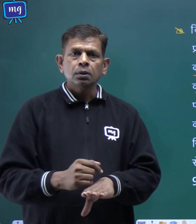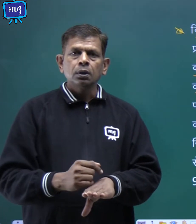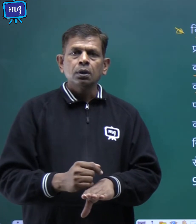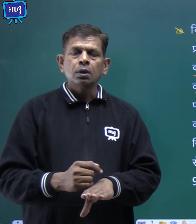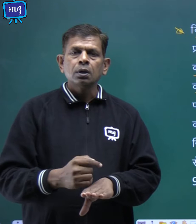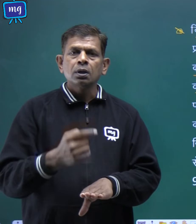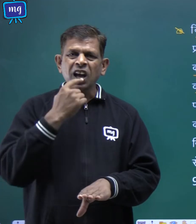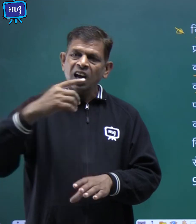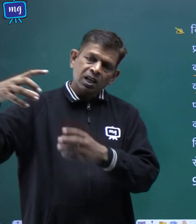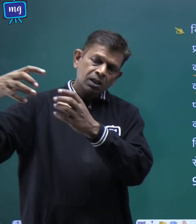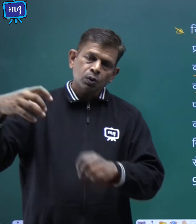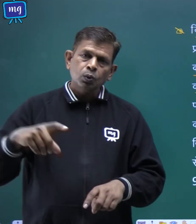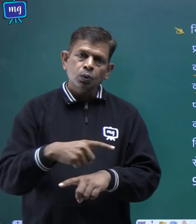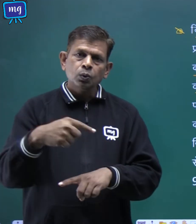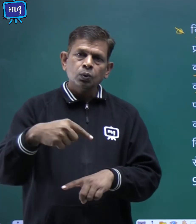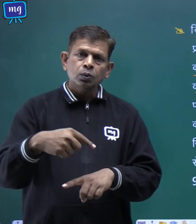प्रकाश किरण को